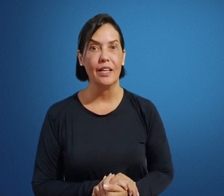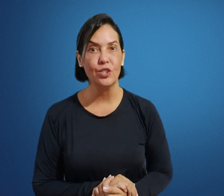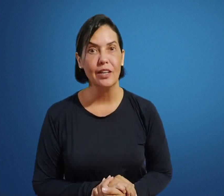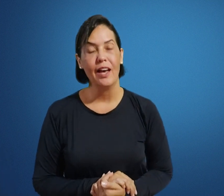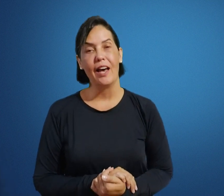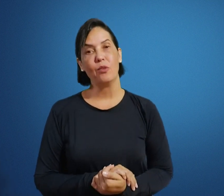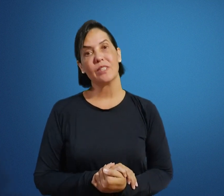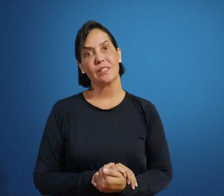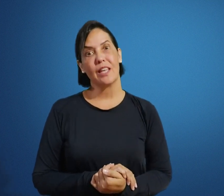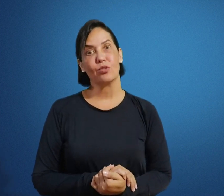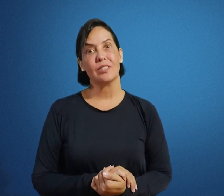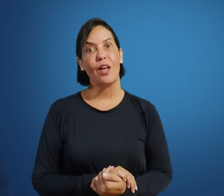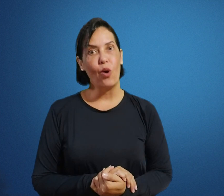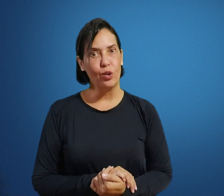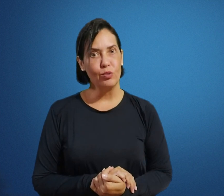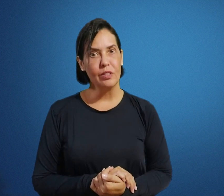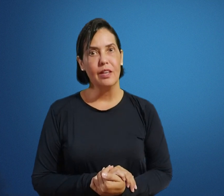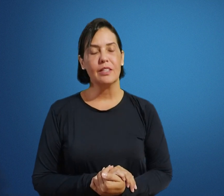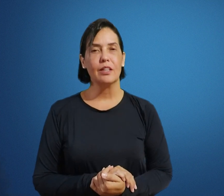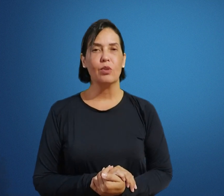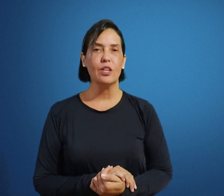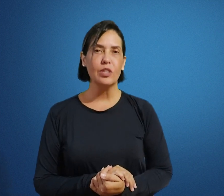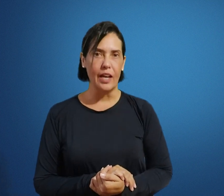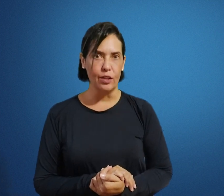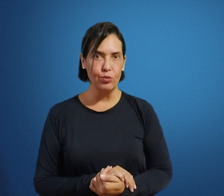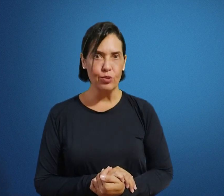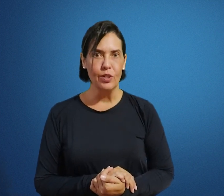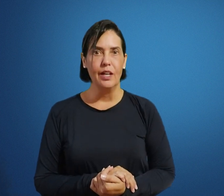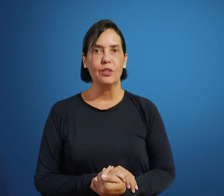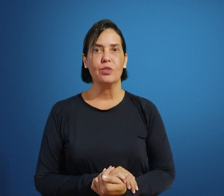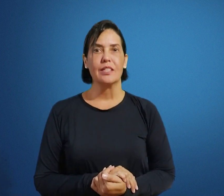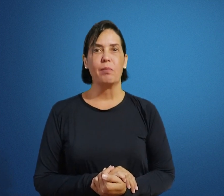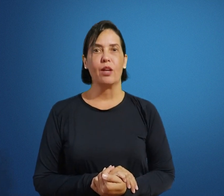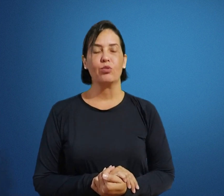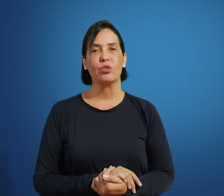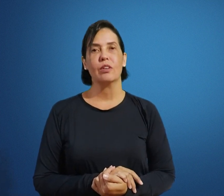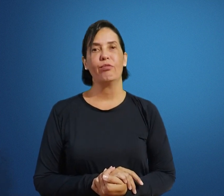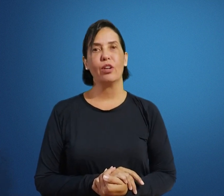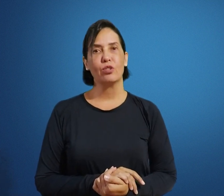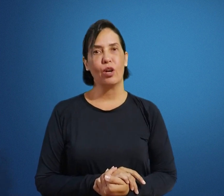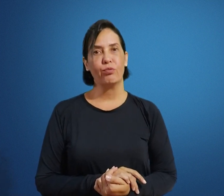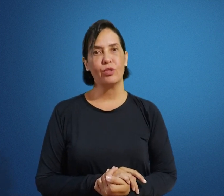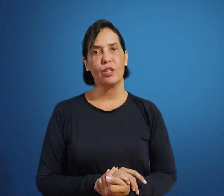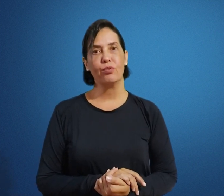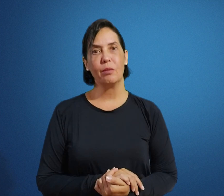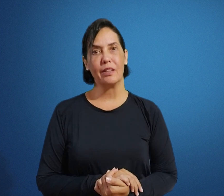unidade os textos teóricos que serão retirados dos aspectos filosóficos e fundamentais